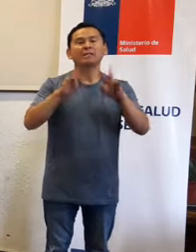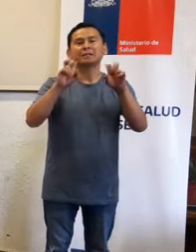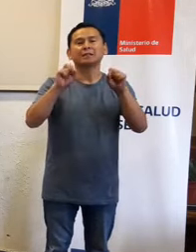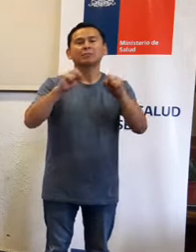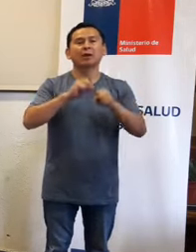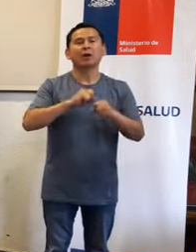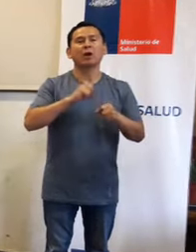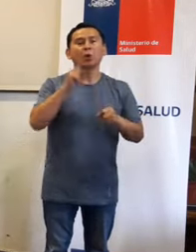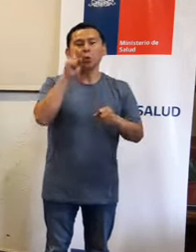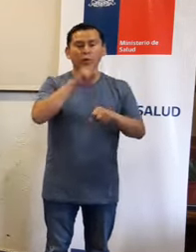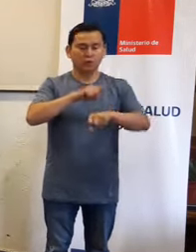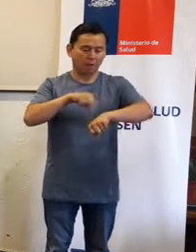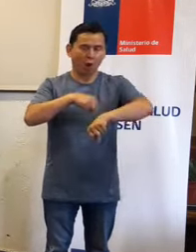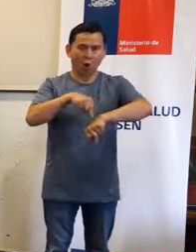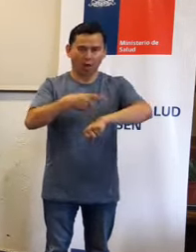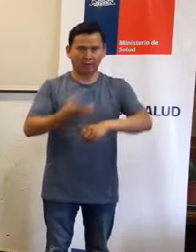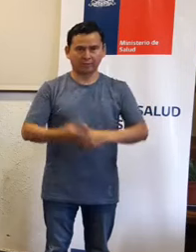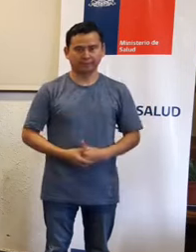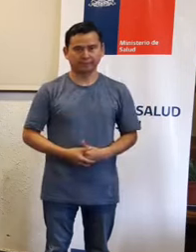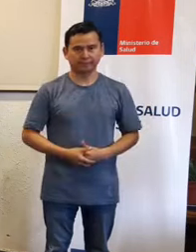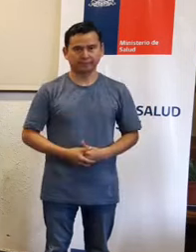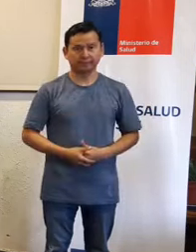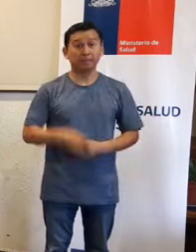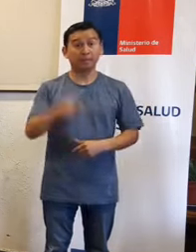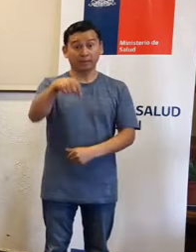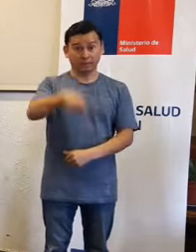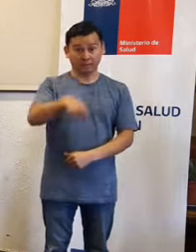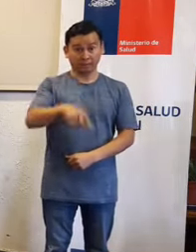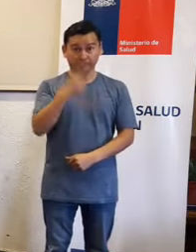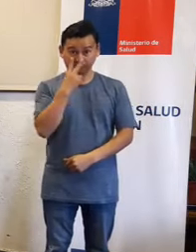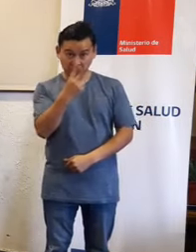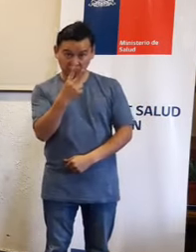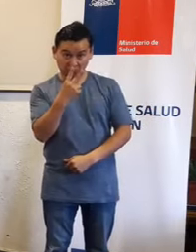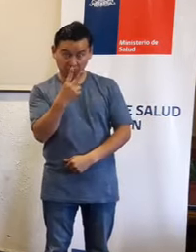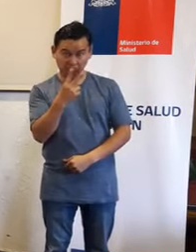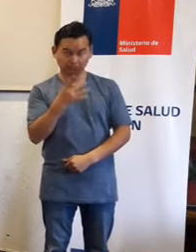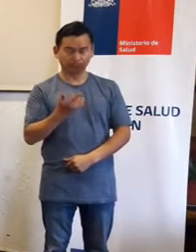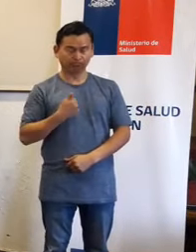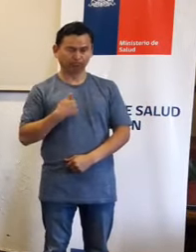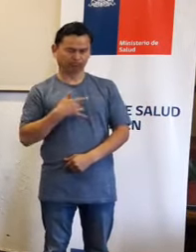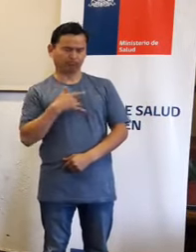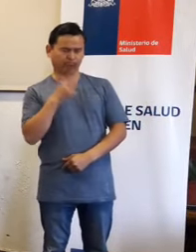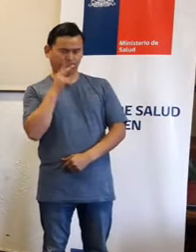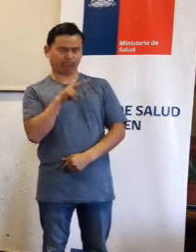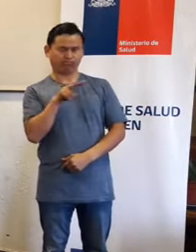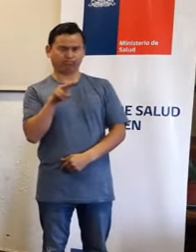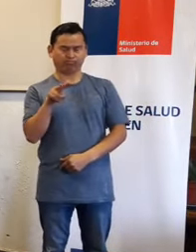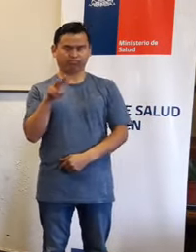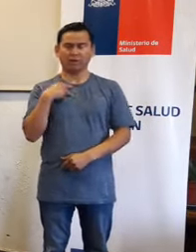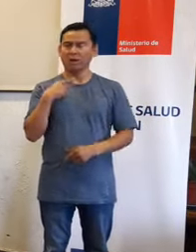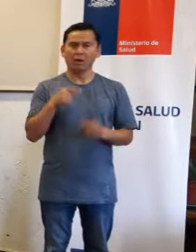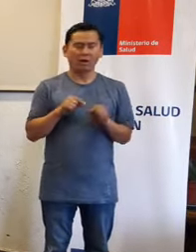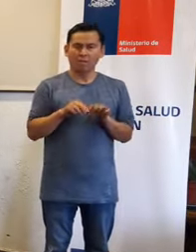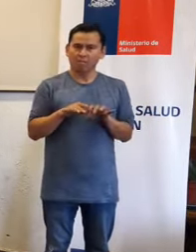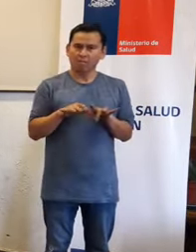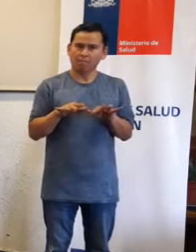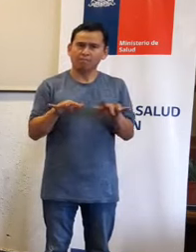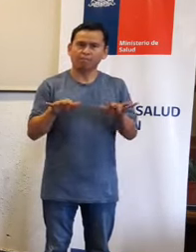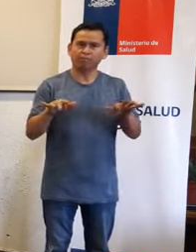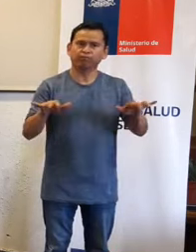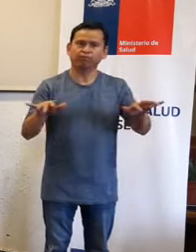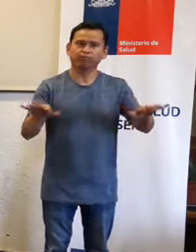acontecer de las últimas horas. Hoy día hemos visto con preocupación cómo la enfermedad avanza en el resto